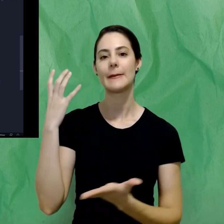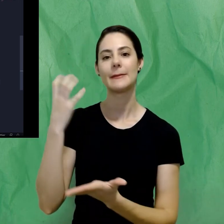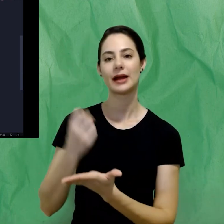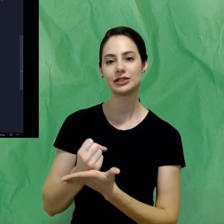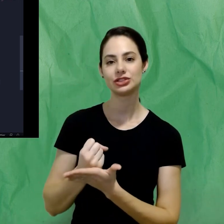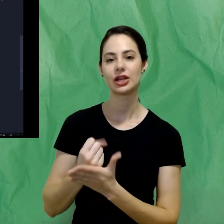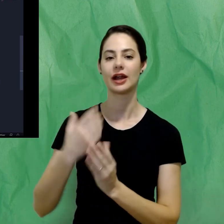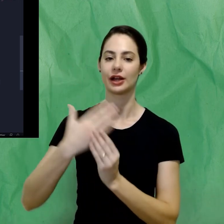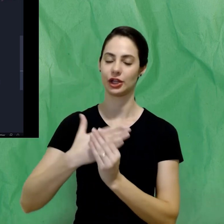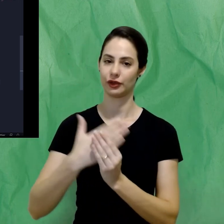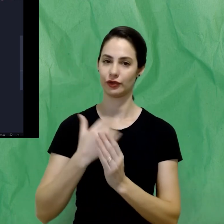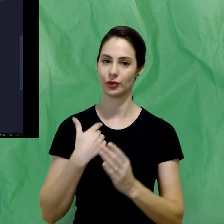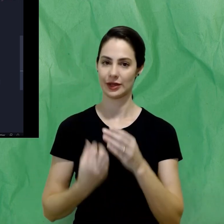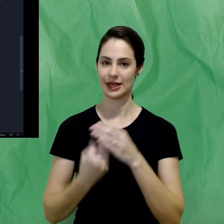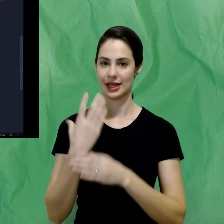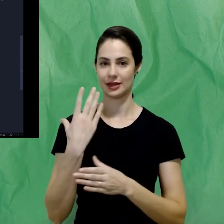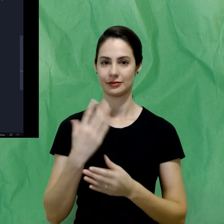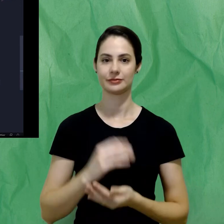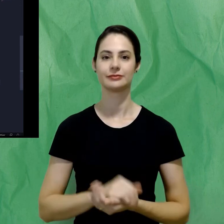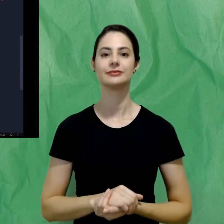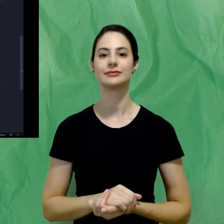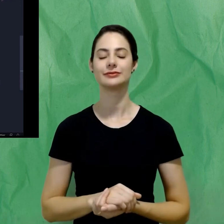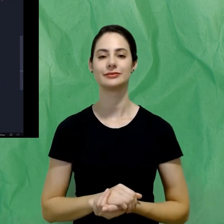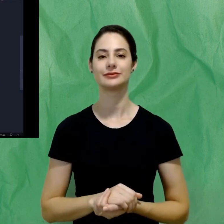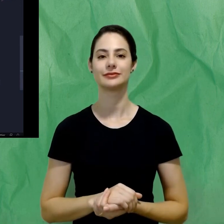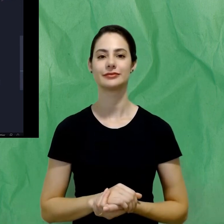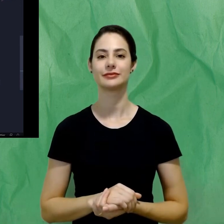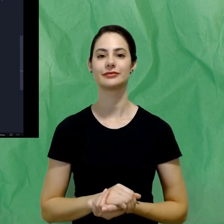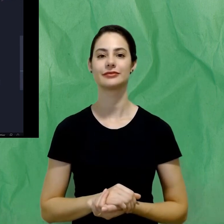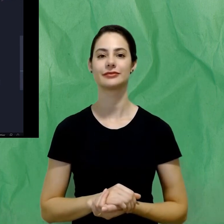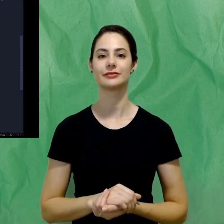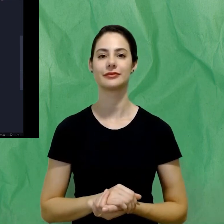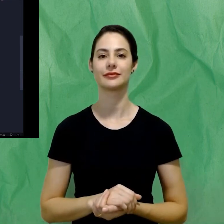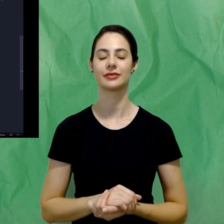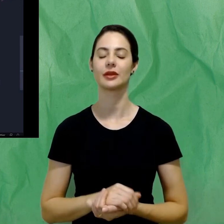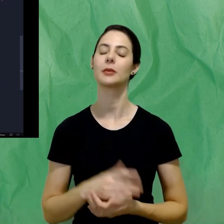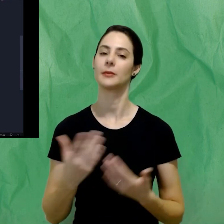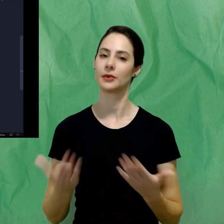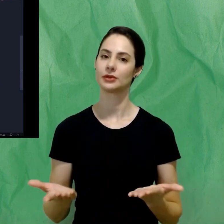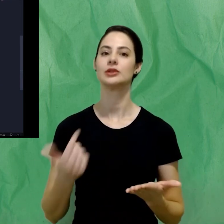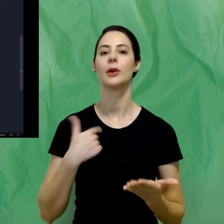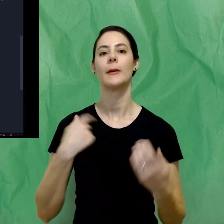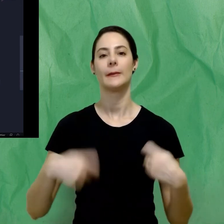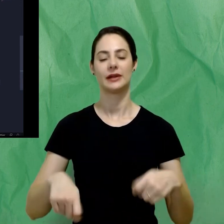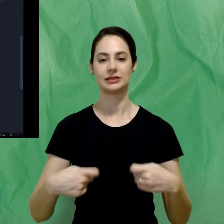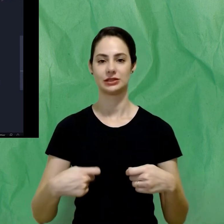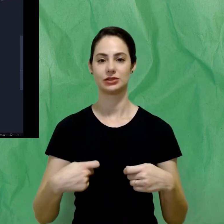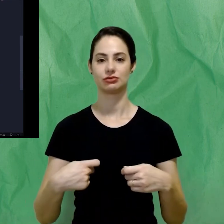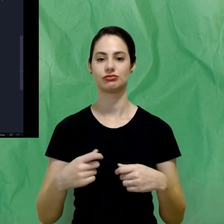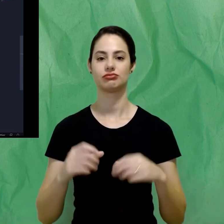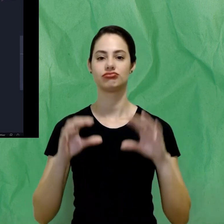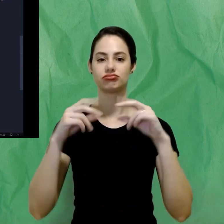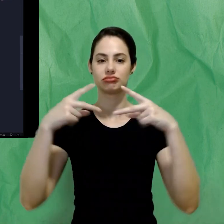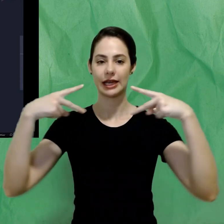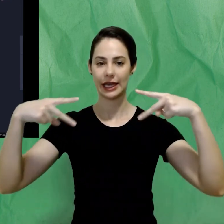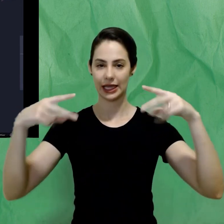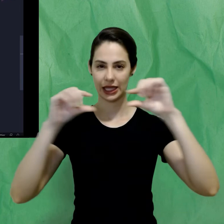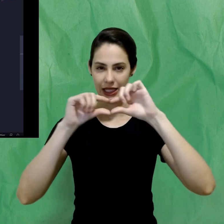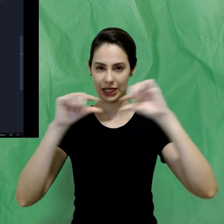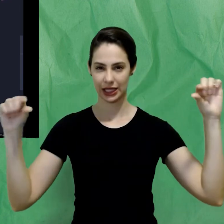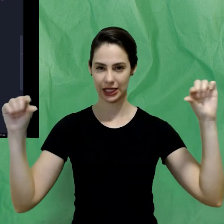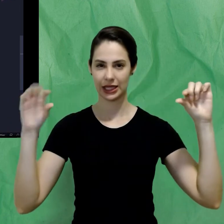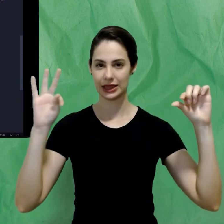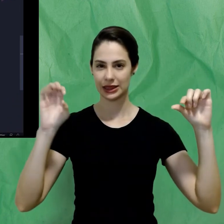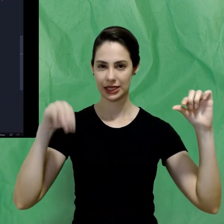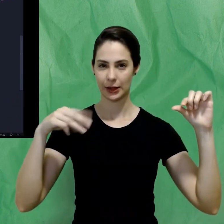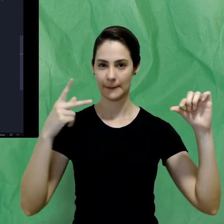baixar esse arquivo que eu acabei de criar. E para isso, nós precisamos pegar esse link temporário que a gente criou aqui,